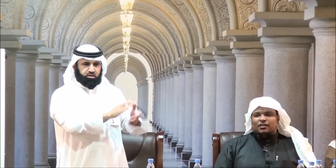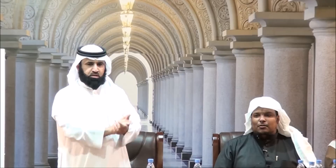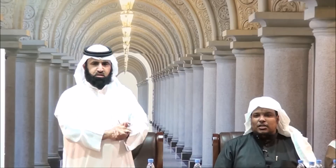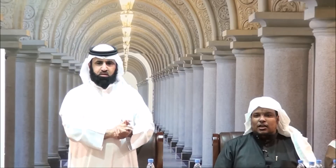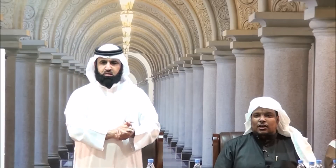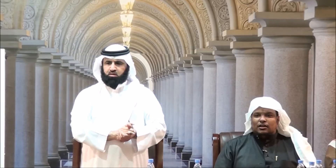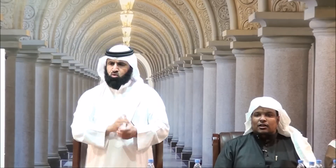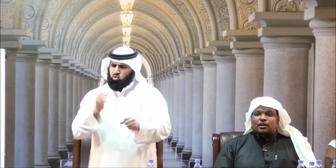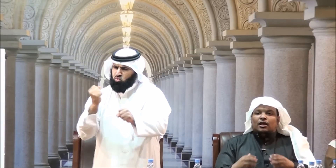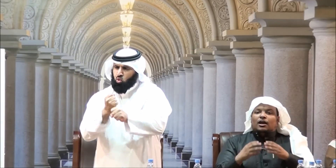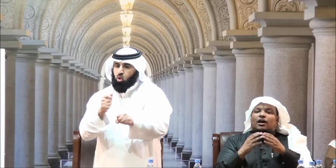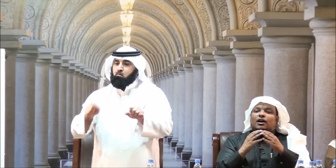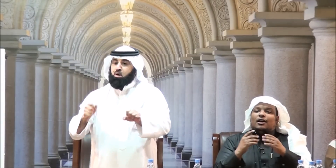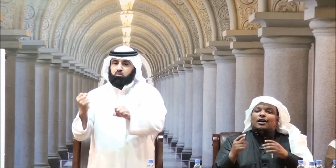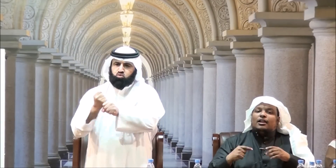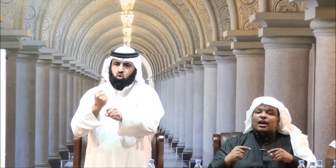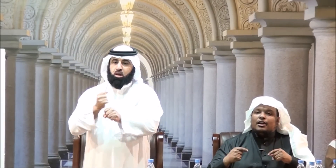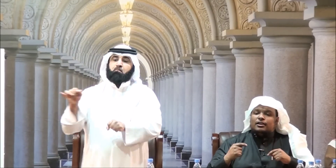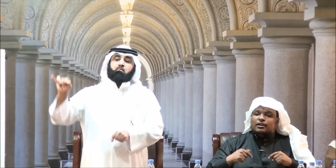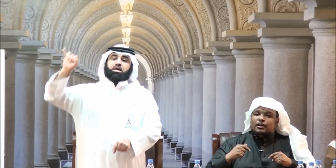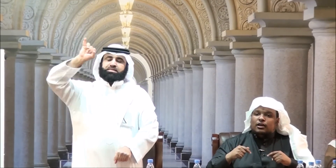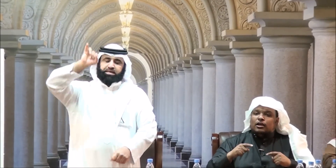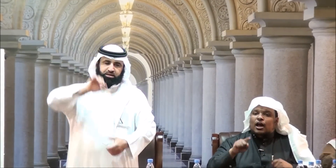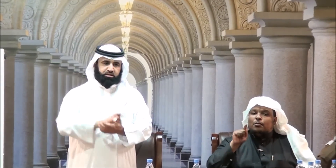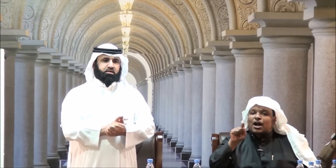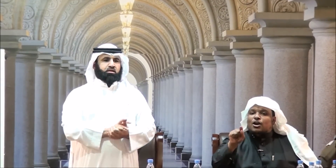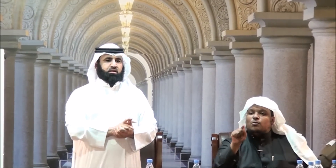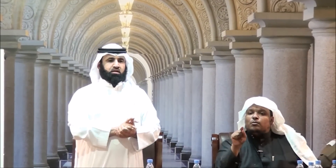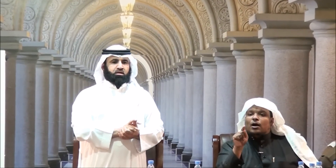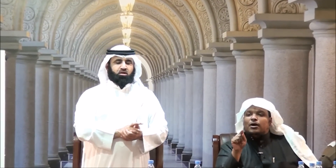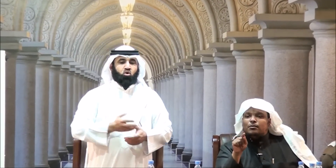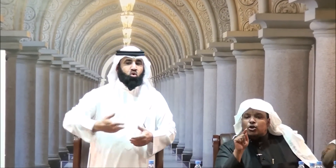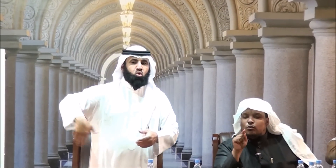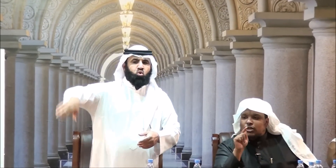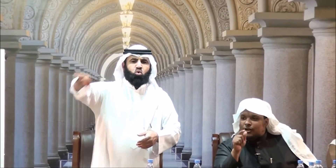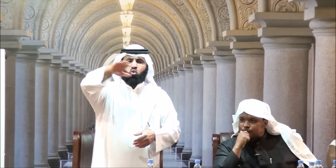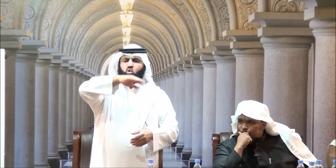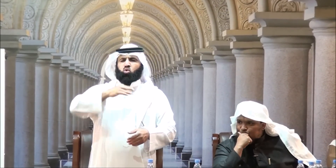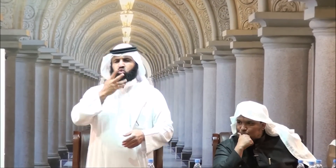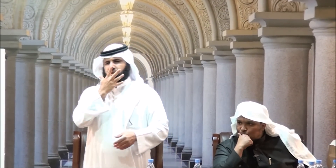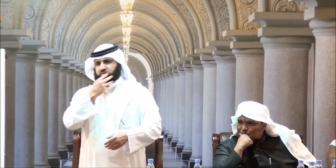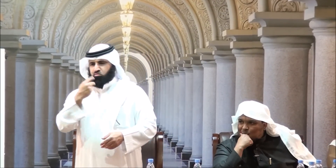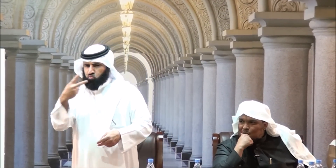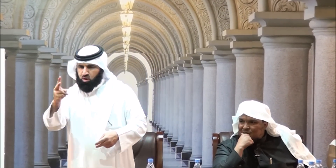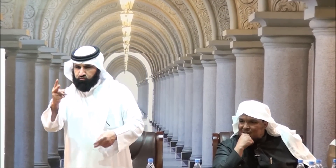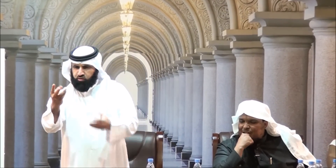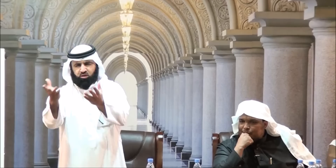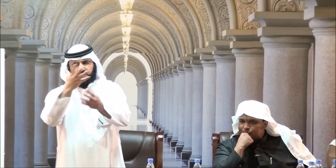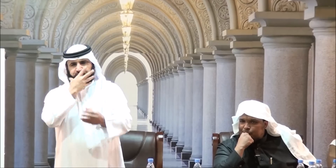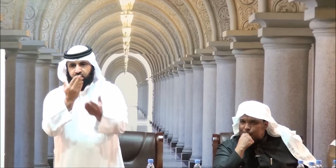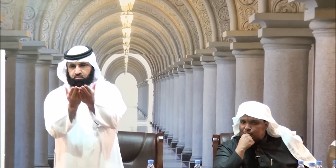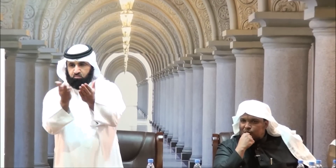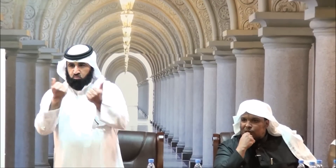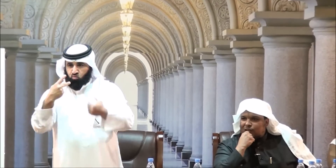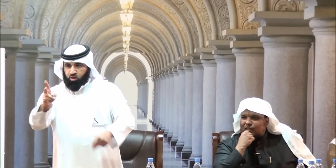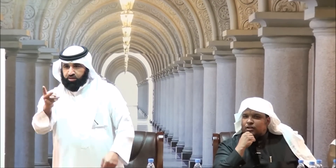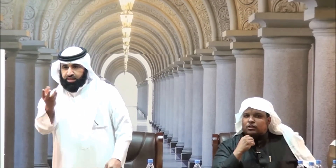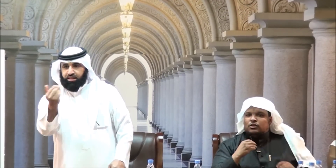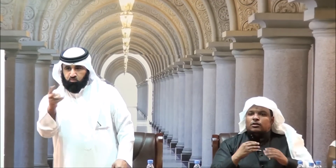ورجل فاضل ما شاء الله. لكن ابغى منكم طلب.